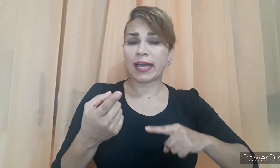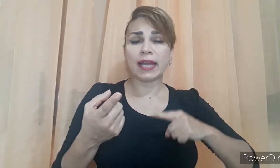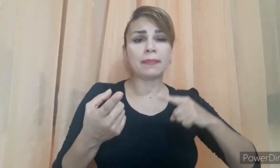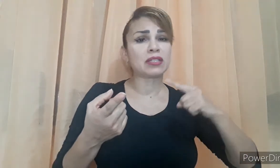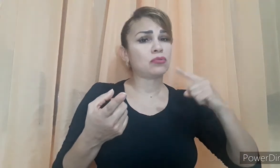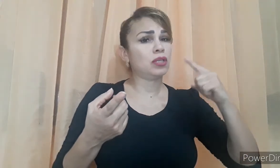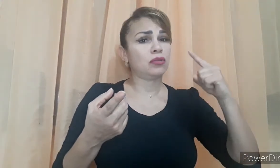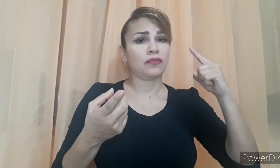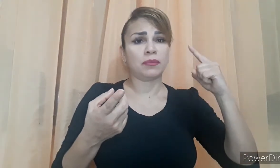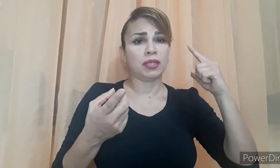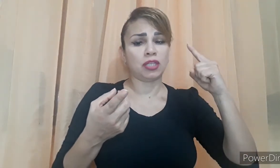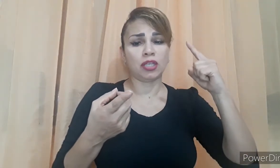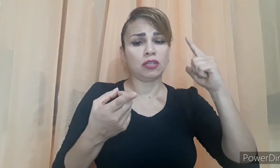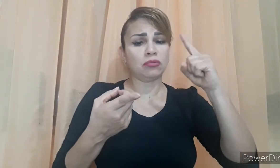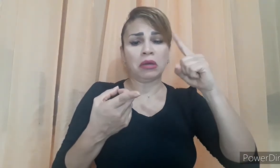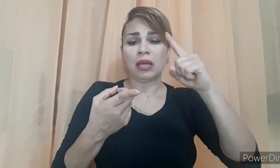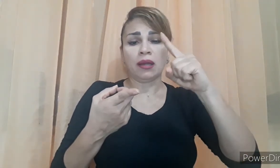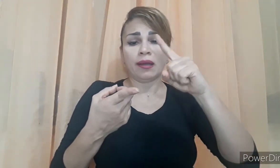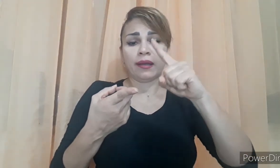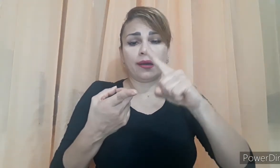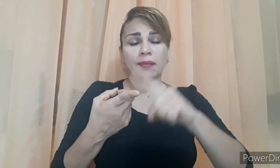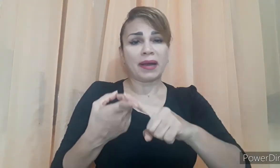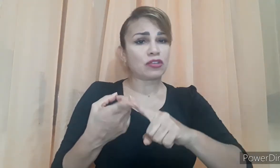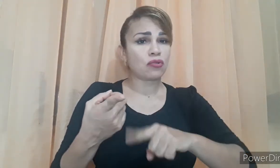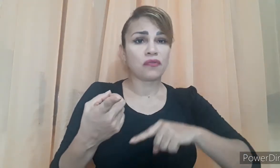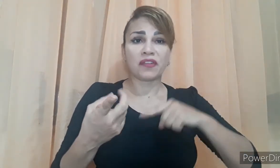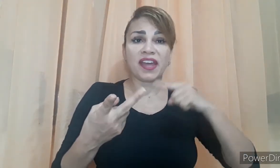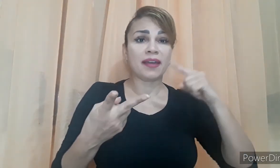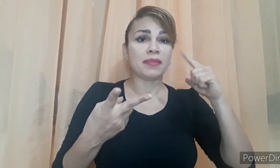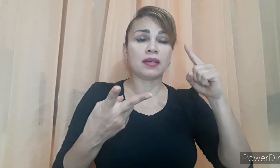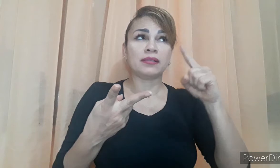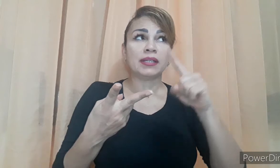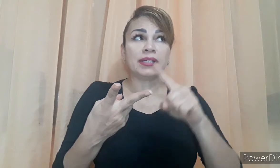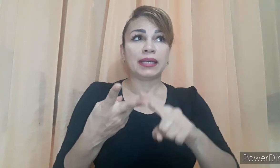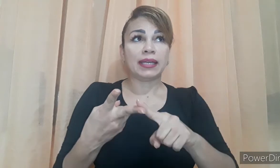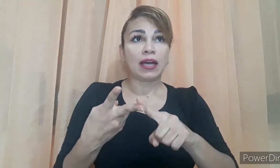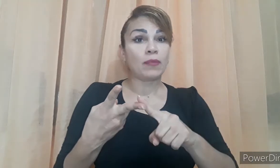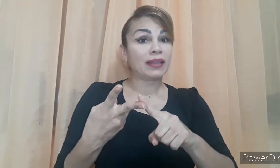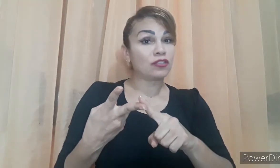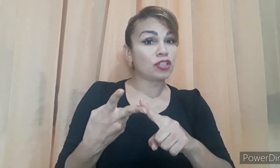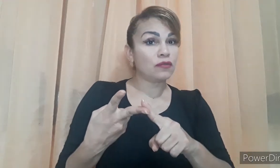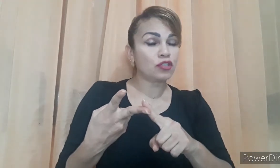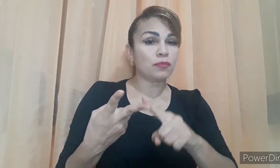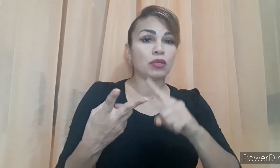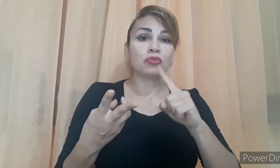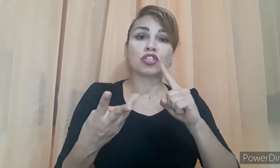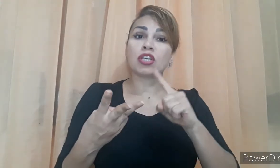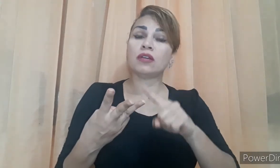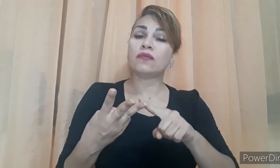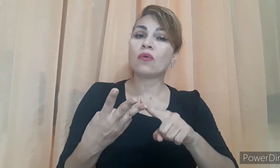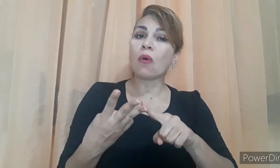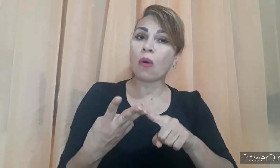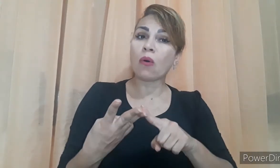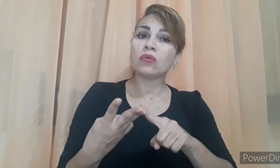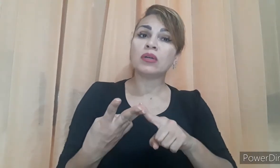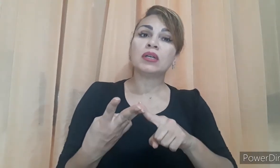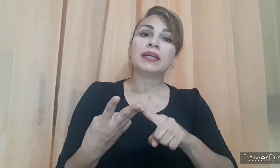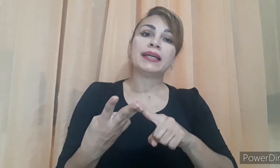mulher, masculino ou feminino, macho ou fêmea, aumentativo ou diminutivo, ou